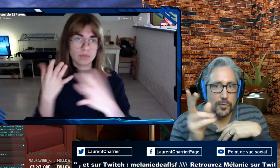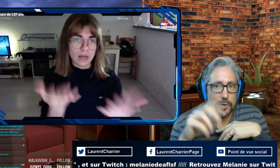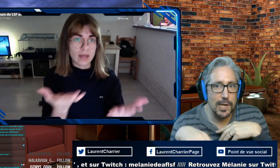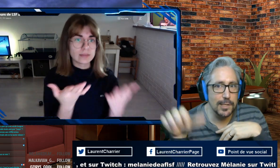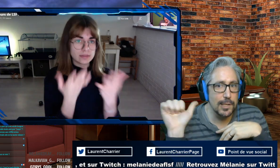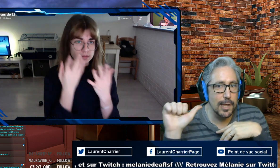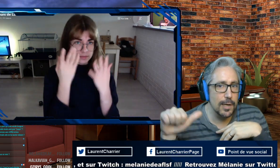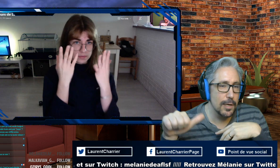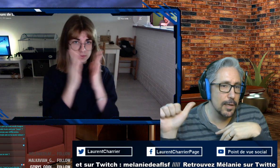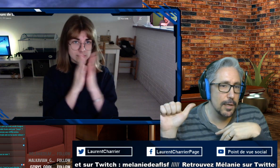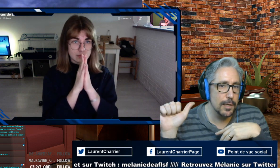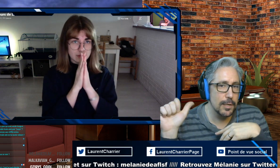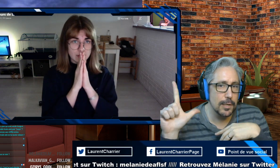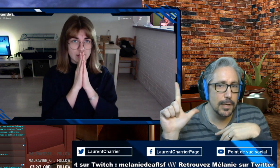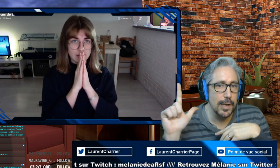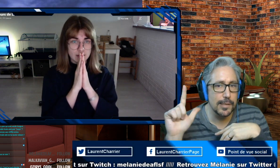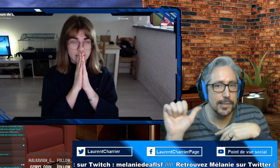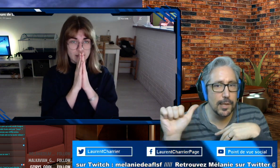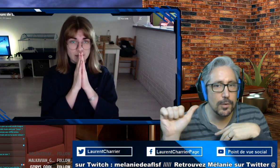langue. Si voilà. Vous regardez